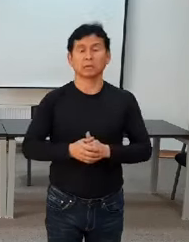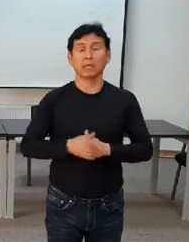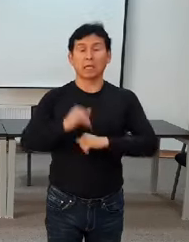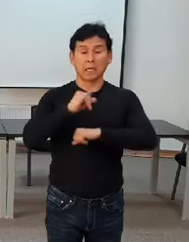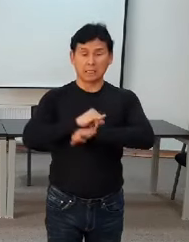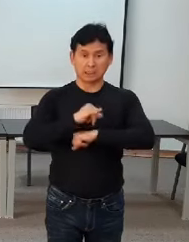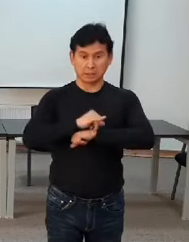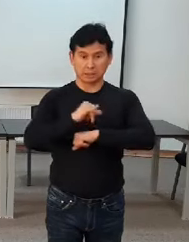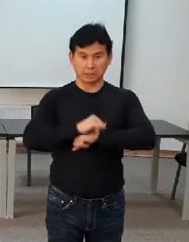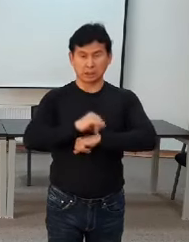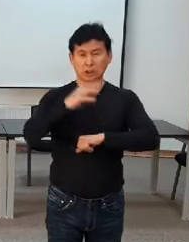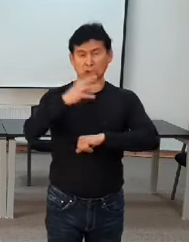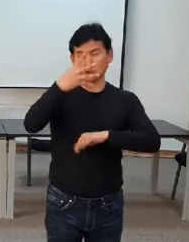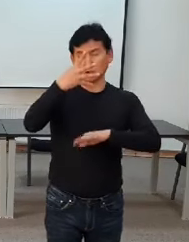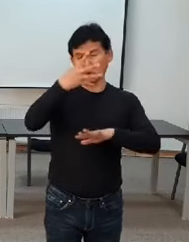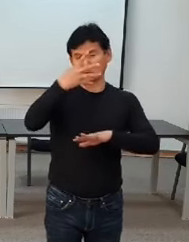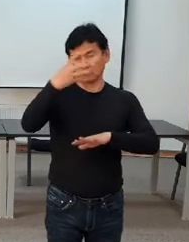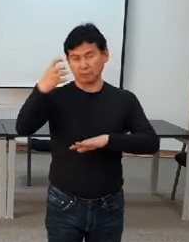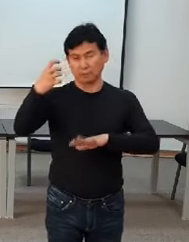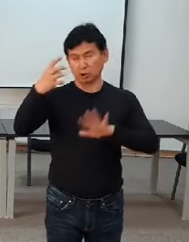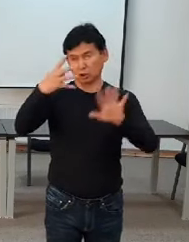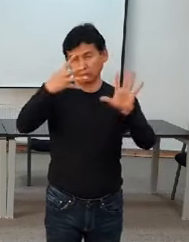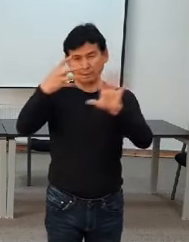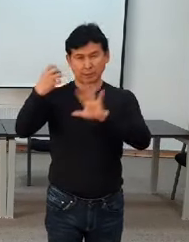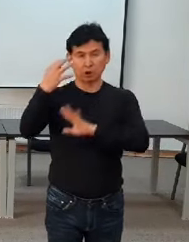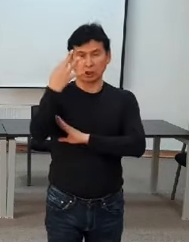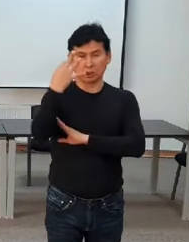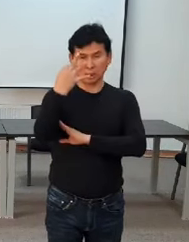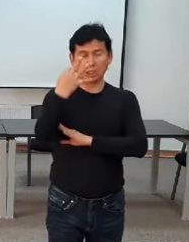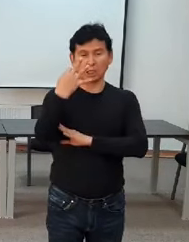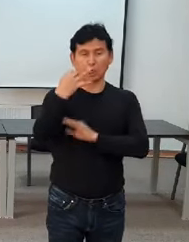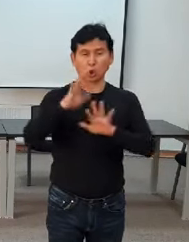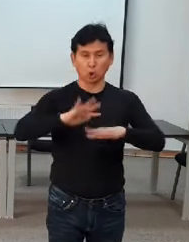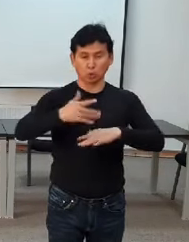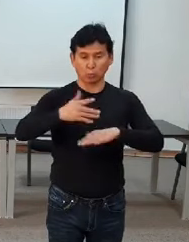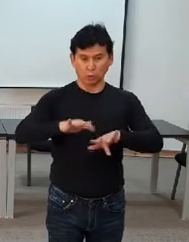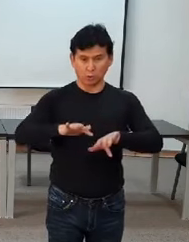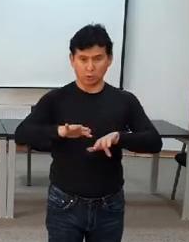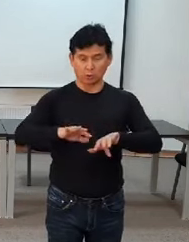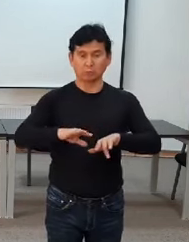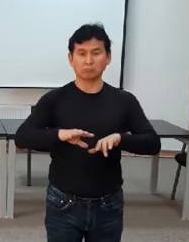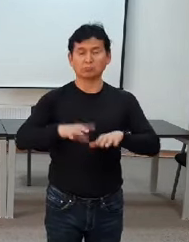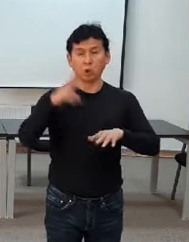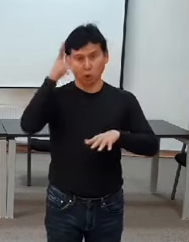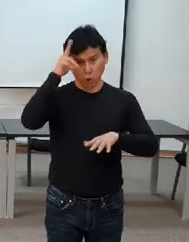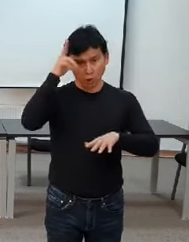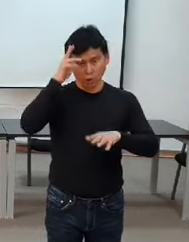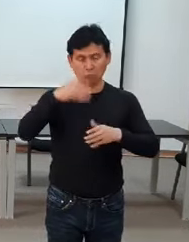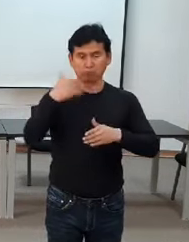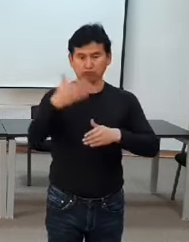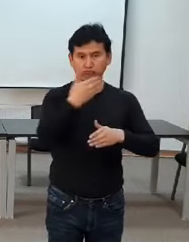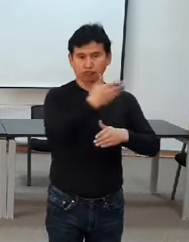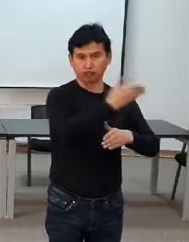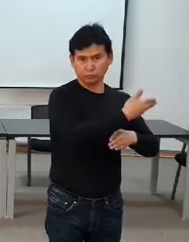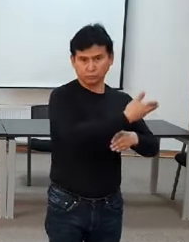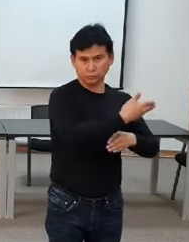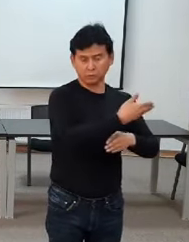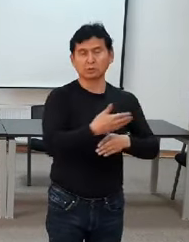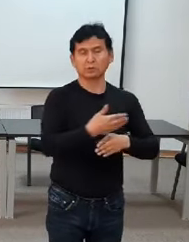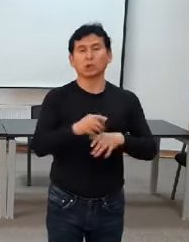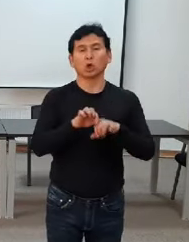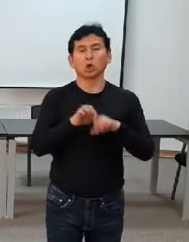de Aysén corresponde a 903 computadores. Y con la entrega hoy día masiva en Coyhaique vamos a